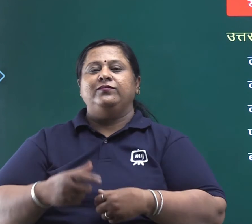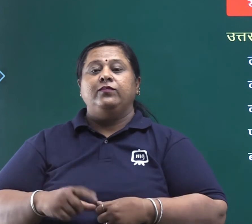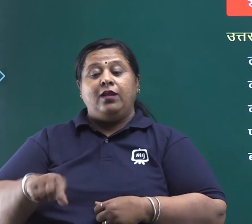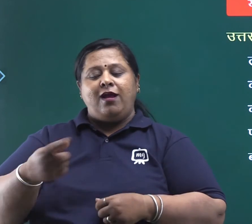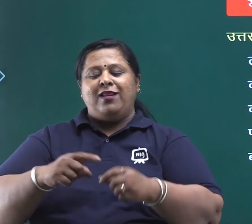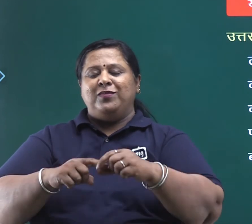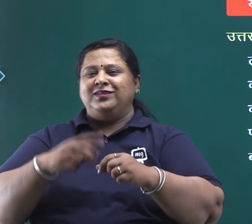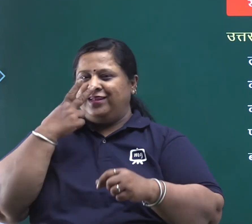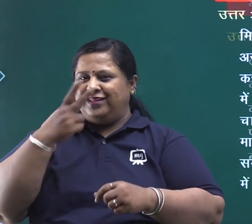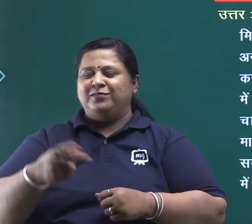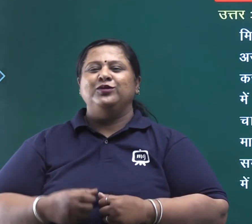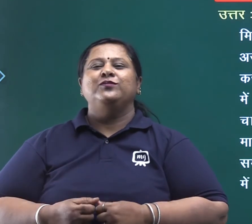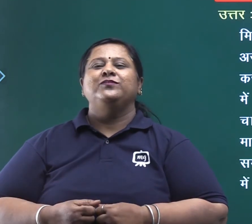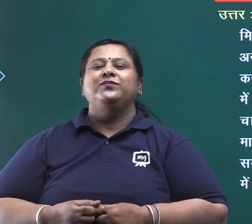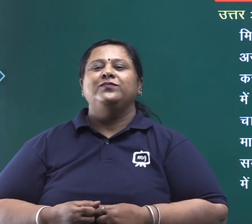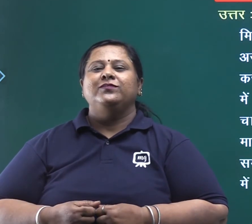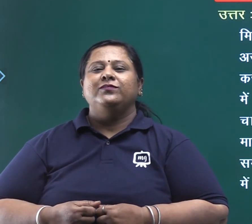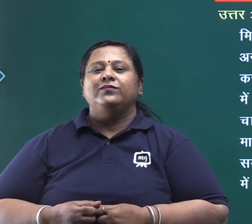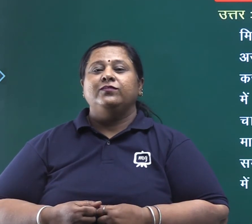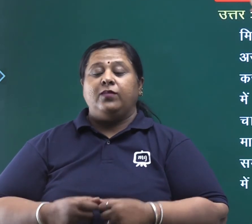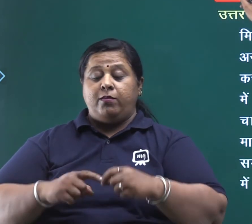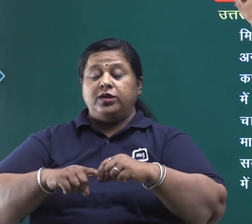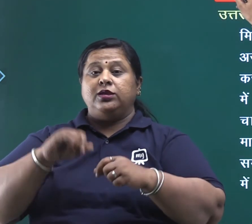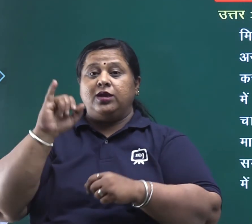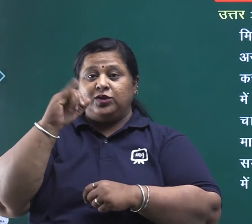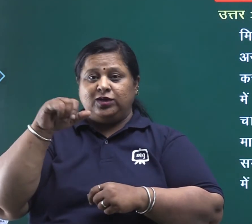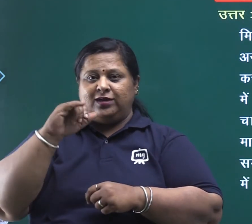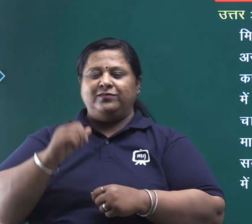आगे का प्रश्न देखते हैं बच्चों। प्रश्न संख्या 6।